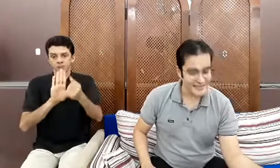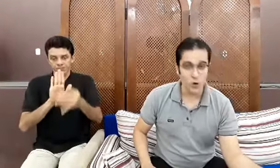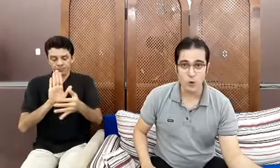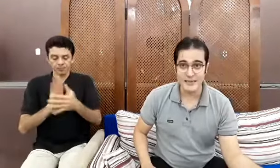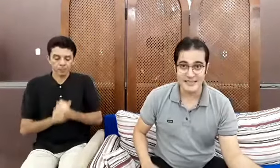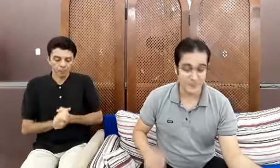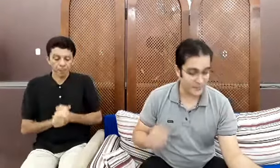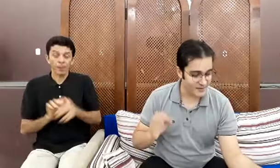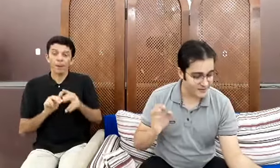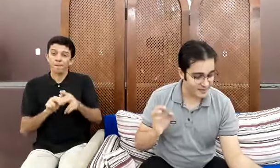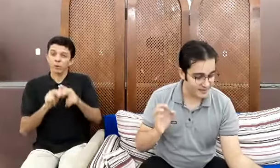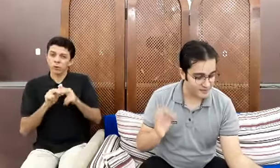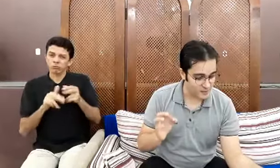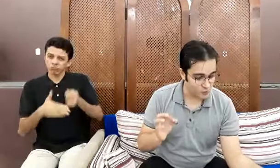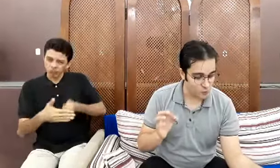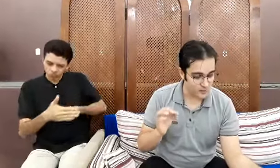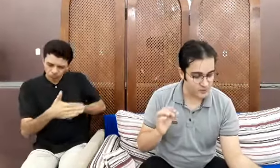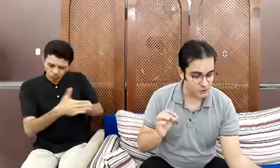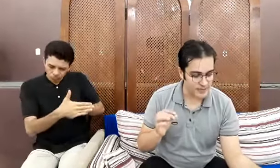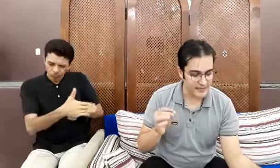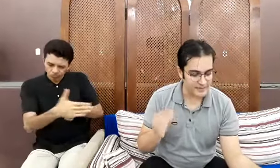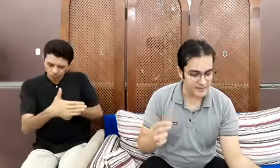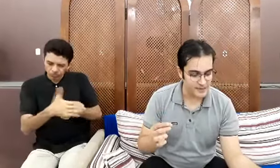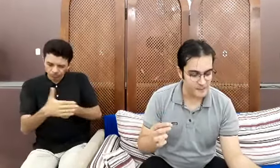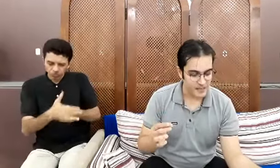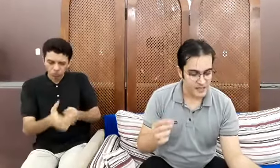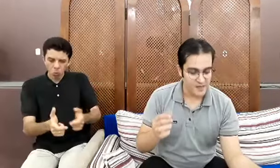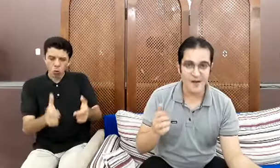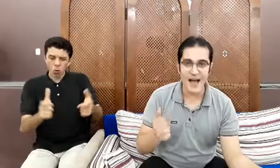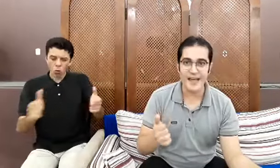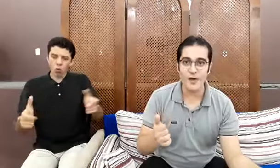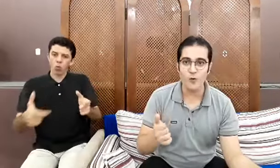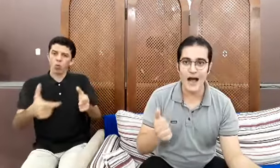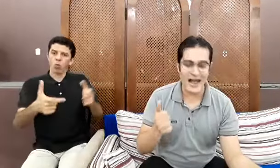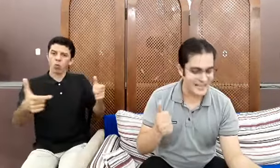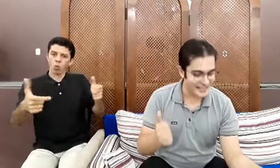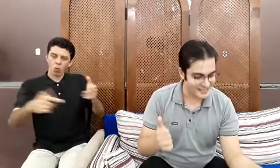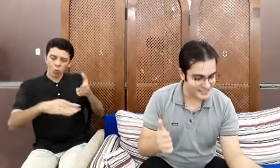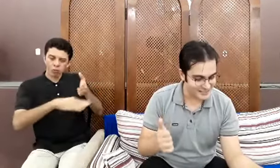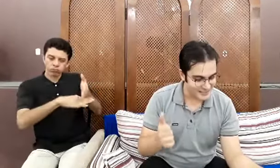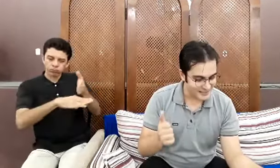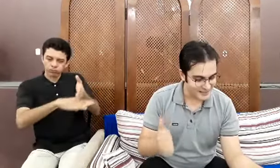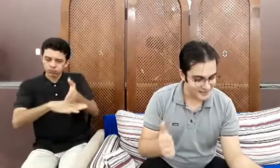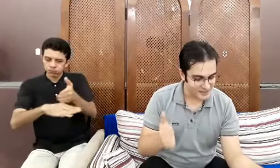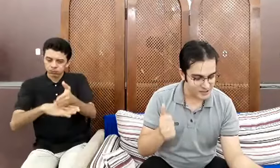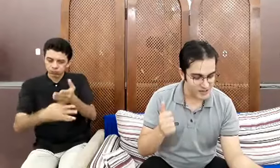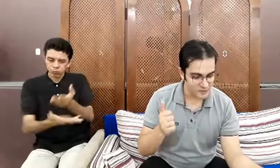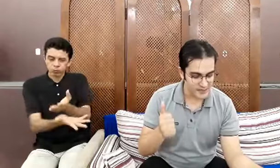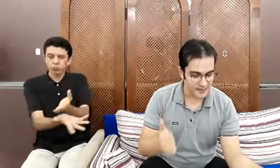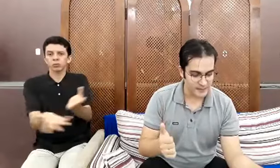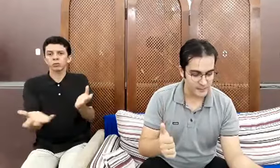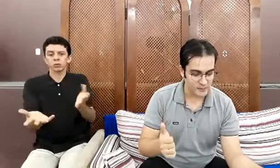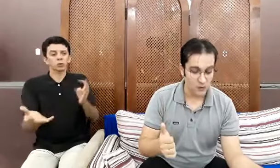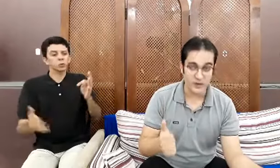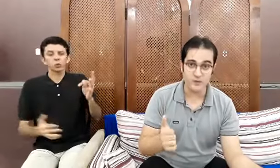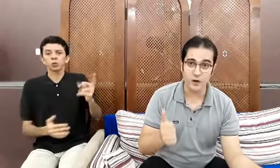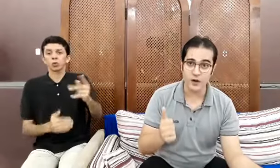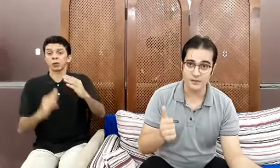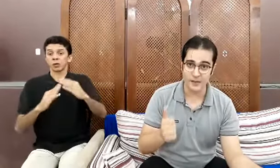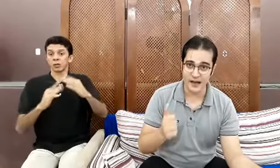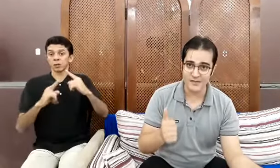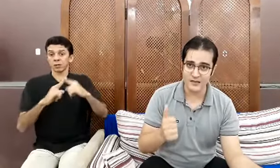grande onda de perseguição começou naquele dia e varreu a igreja de Jerusalém.